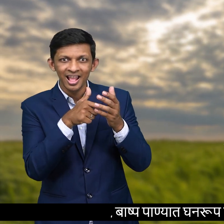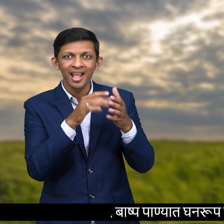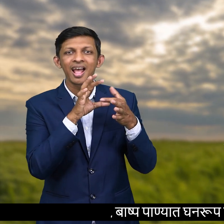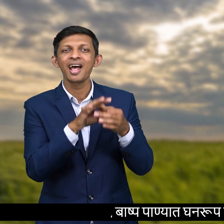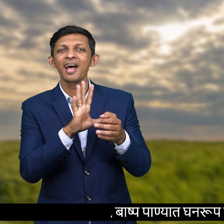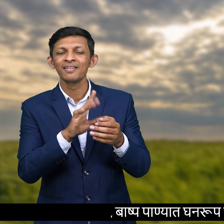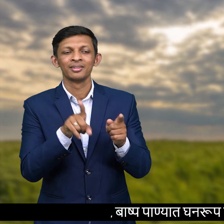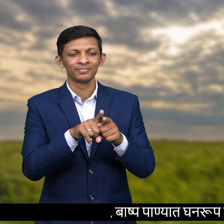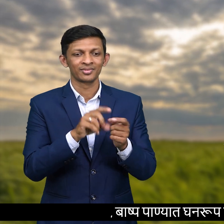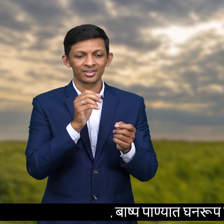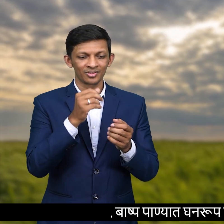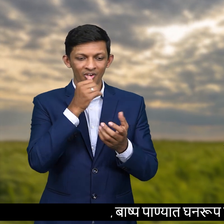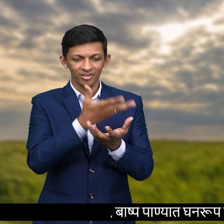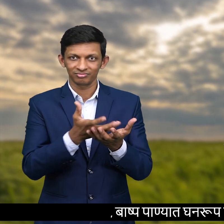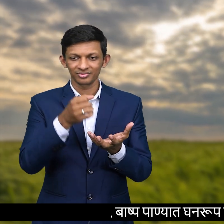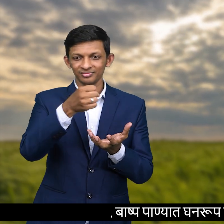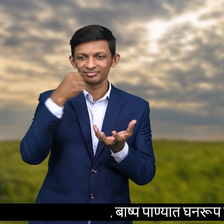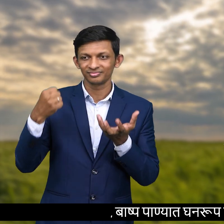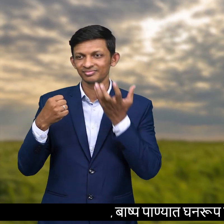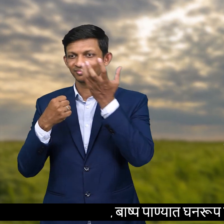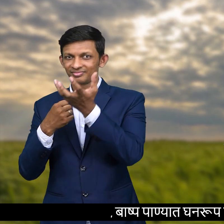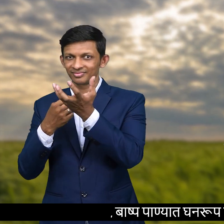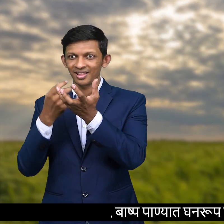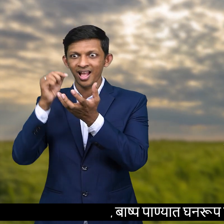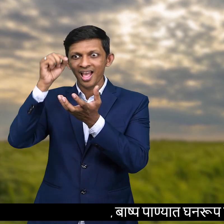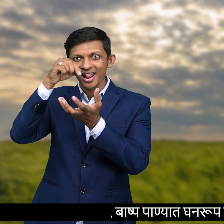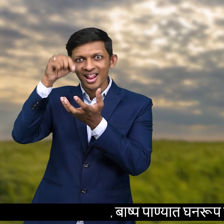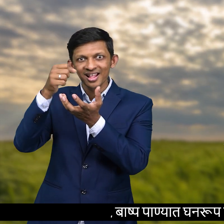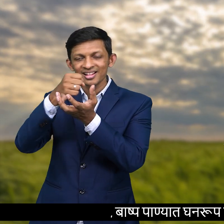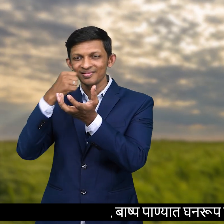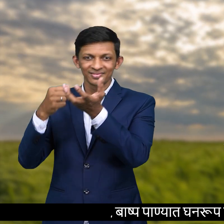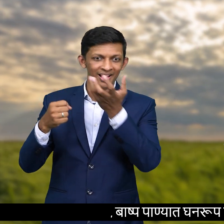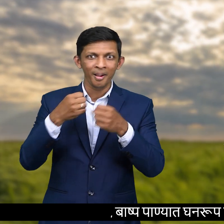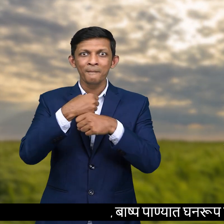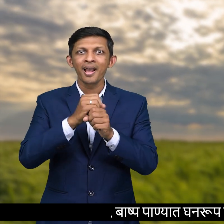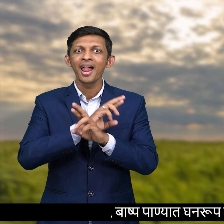होणे आणि पाणी बर्फ बनणे समाविष्ट आहे.